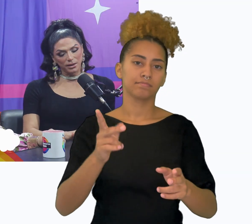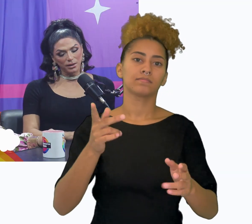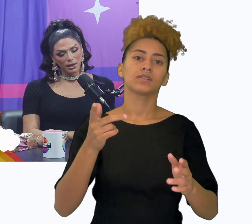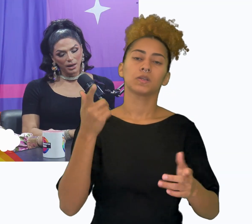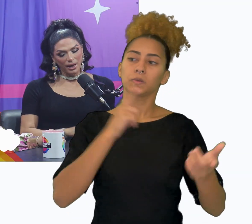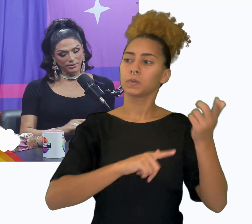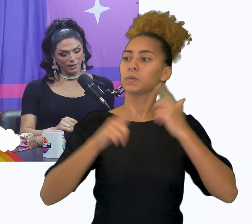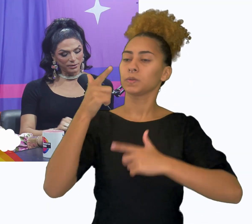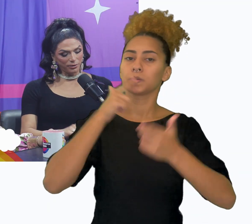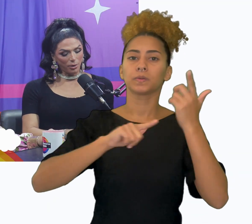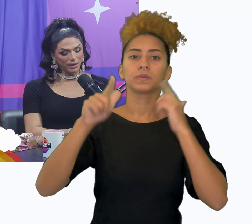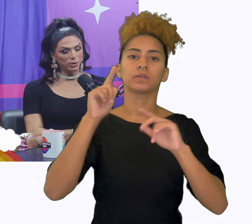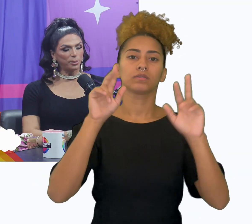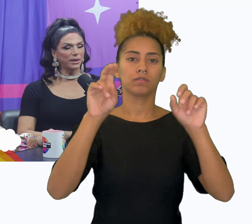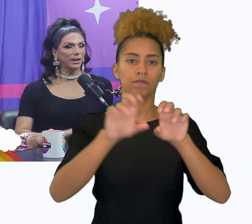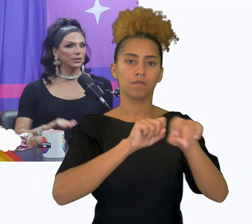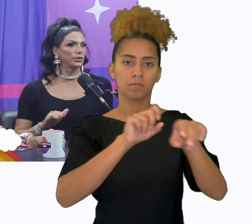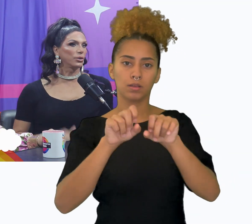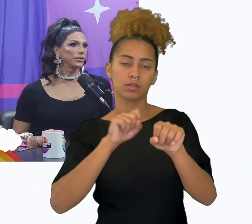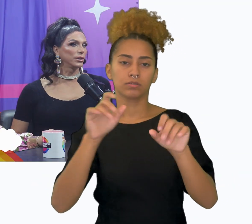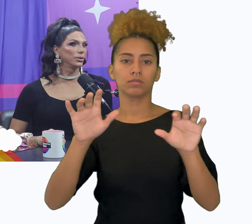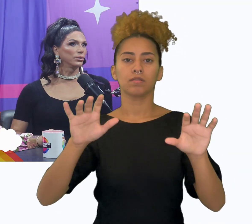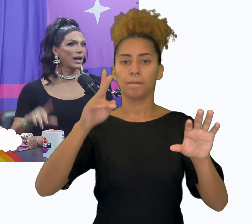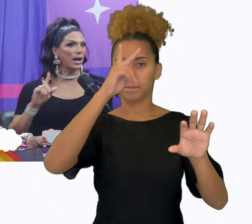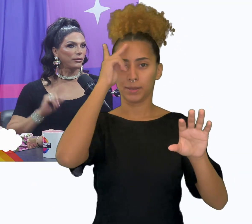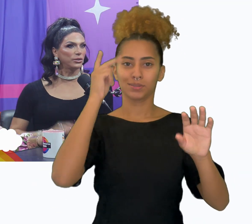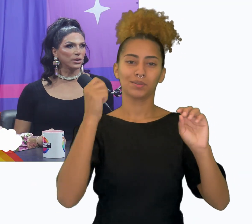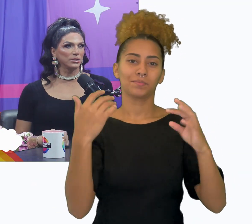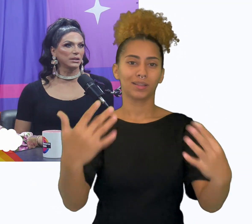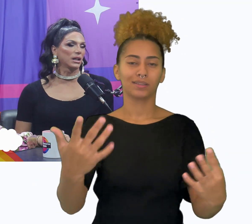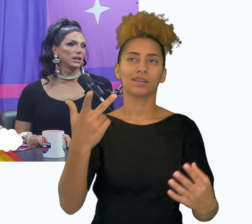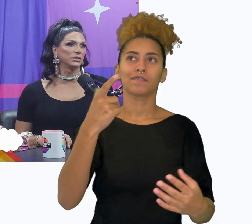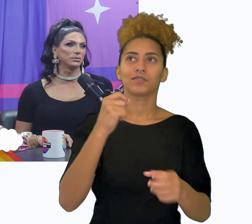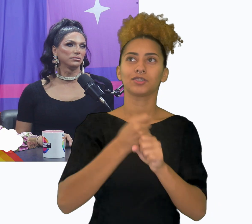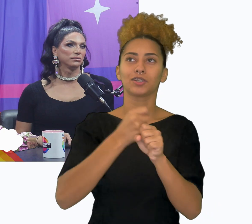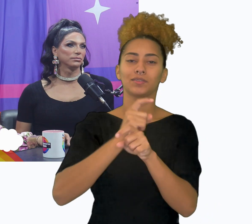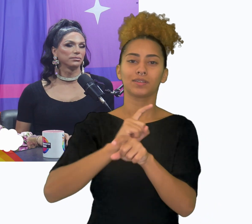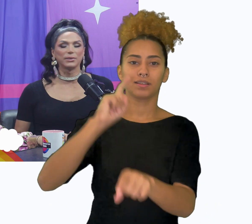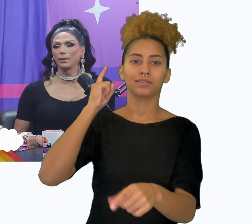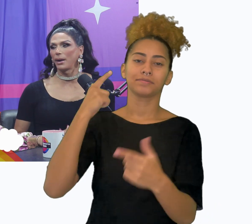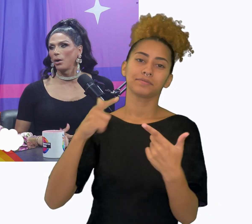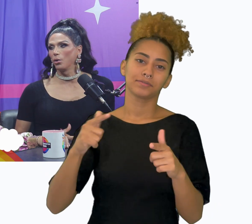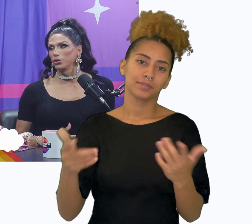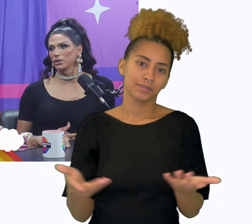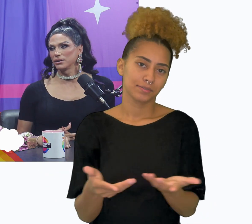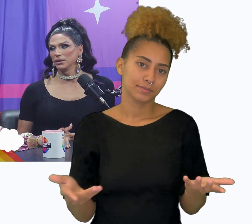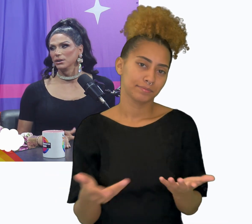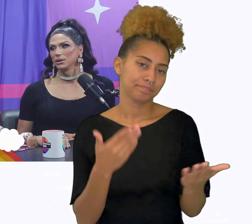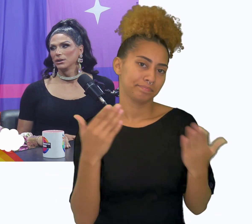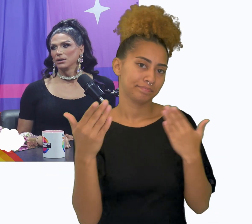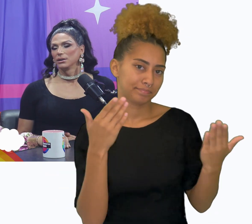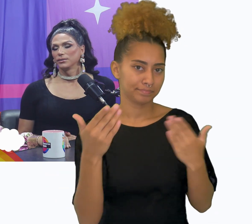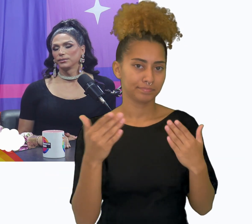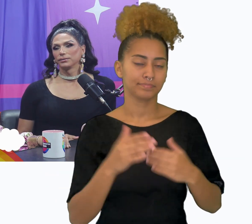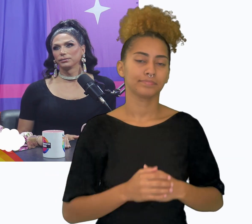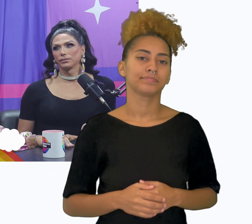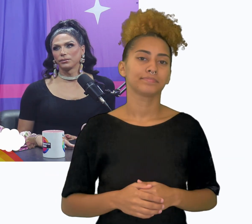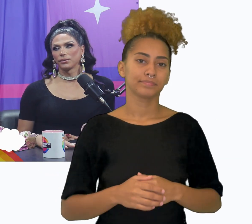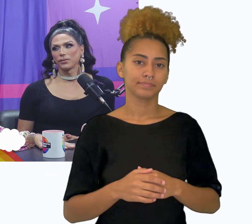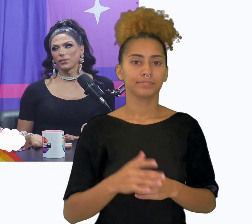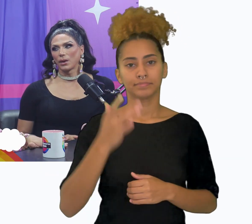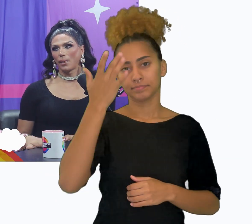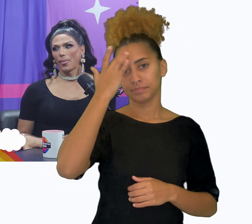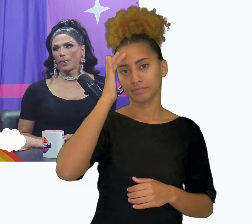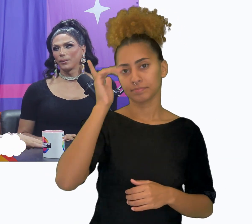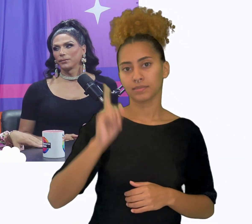muito trazer essa formação de plateia que a gente conseguiu lá há 20 anos atrás, né? Pra hoje, assim. Eu